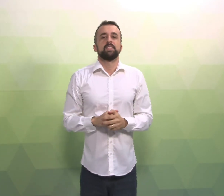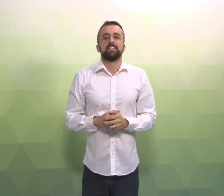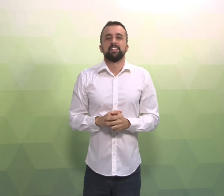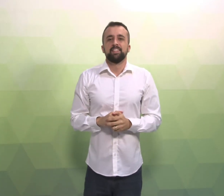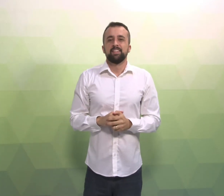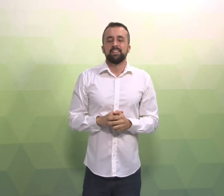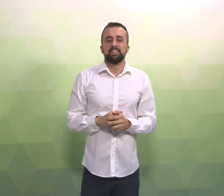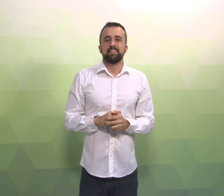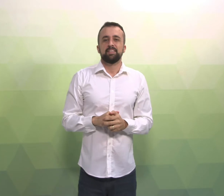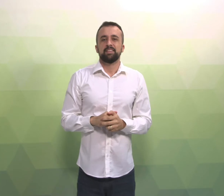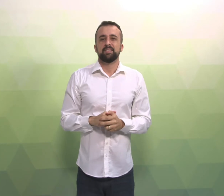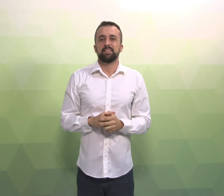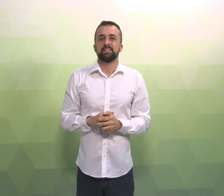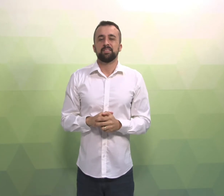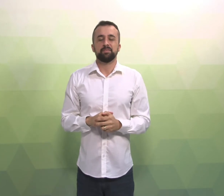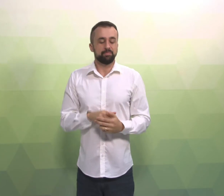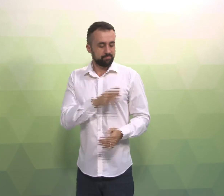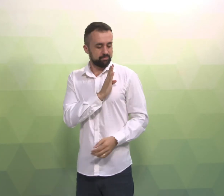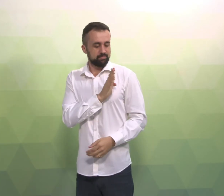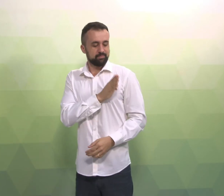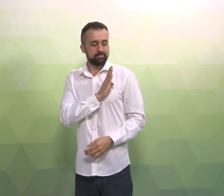Mais um exemplo. Este sinal.